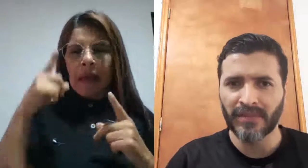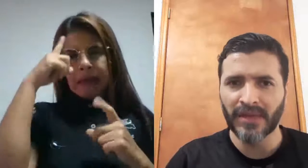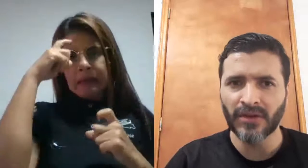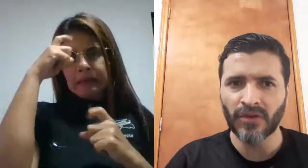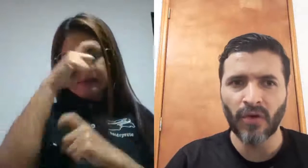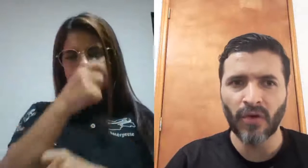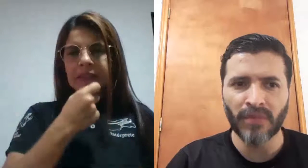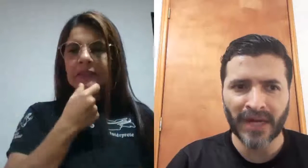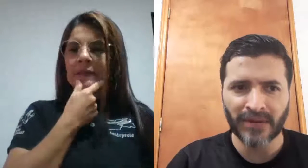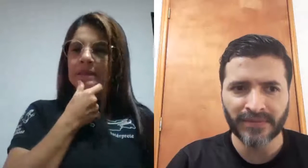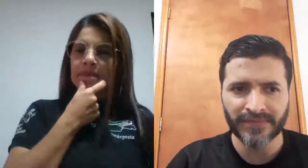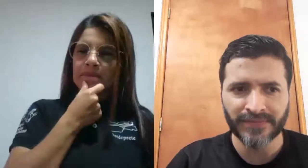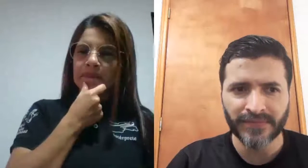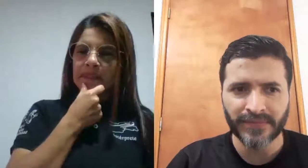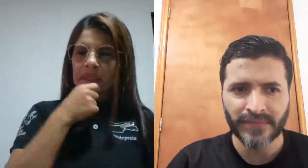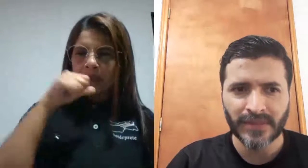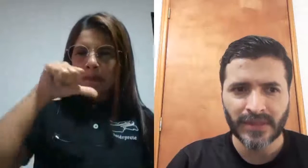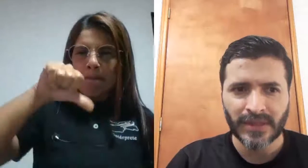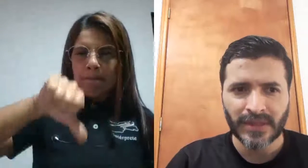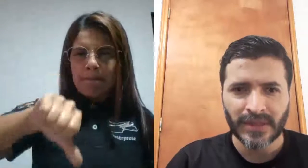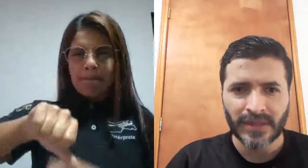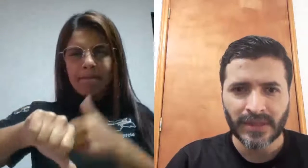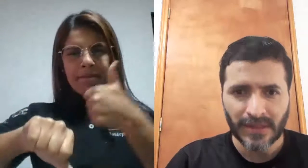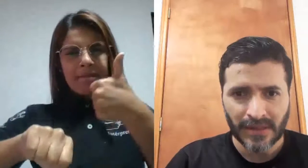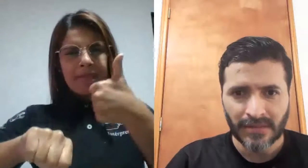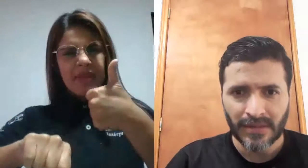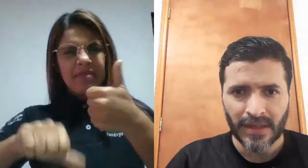determinado comportamiento humano,